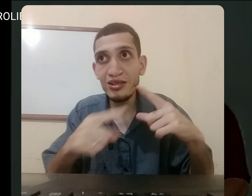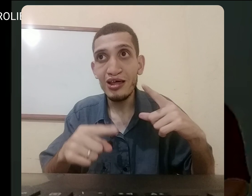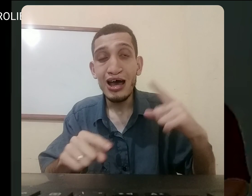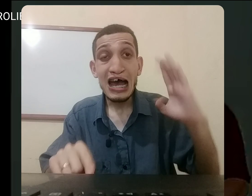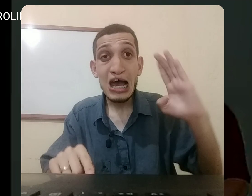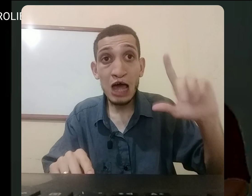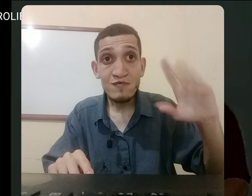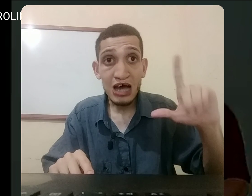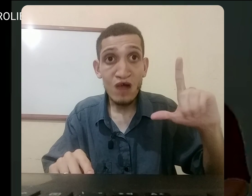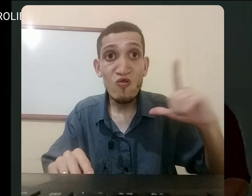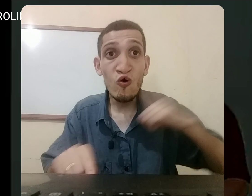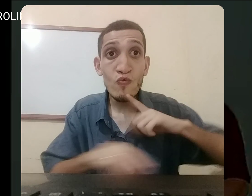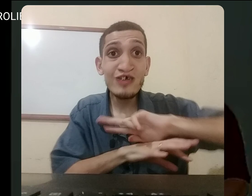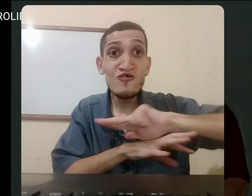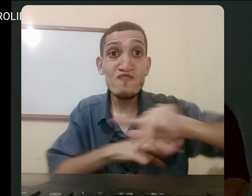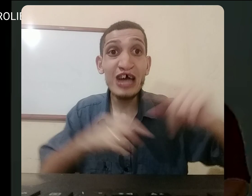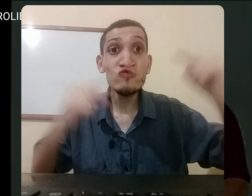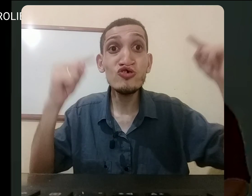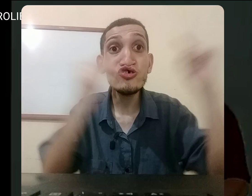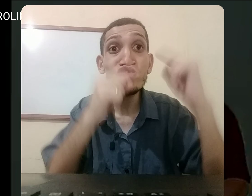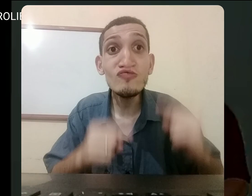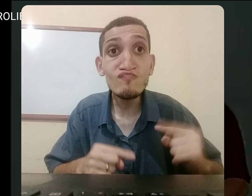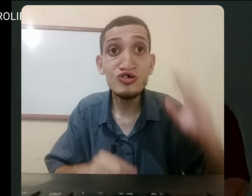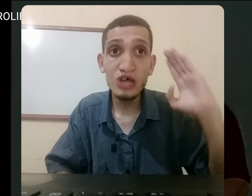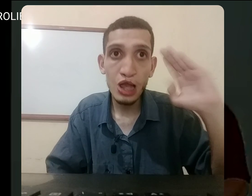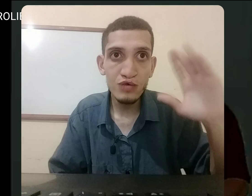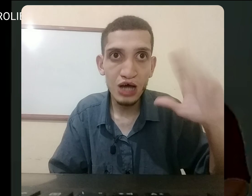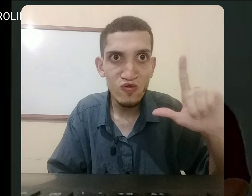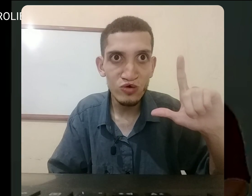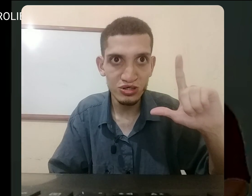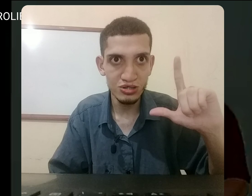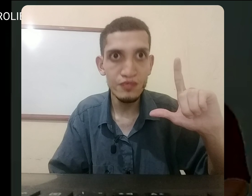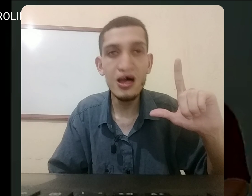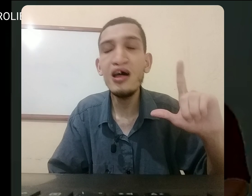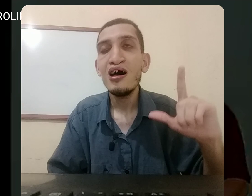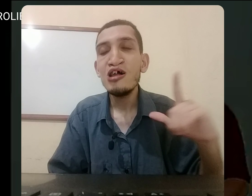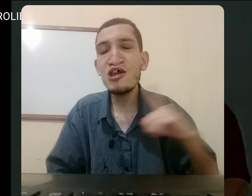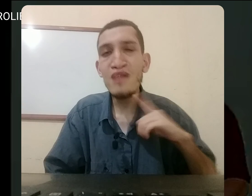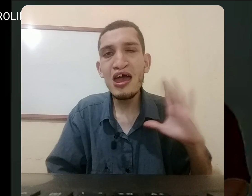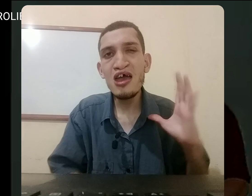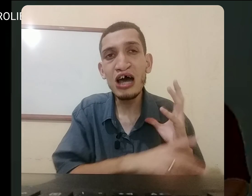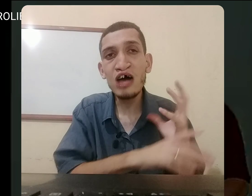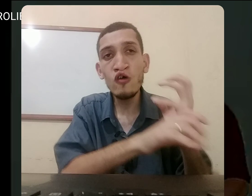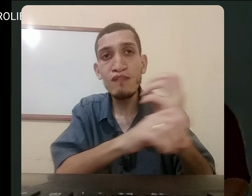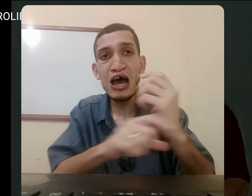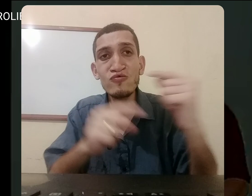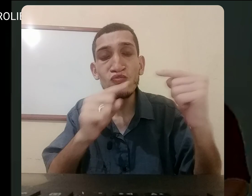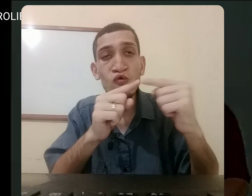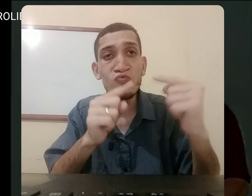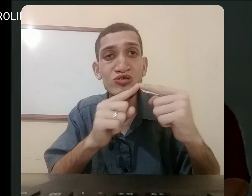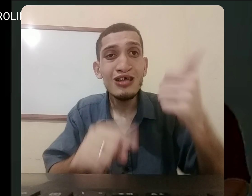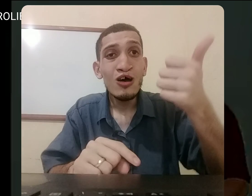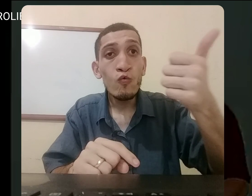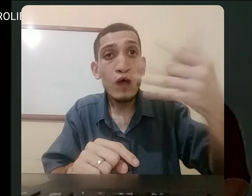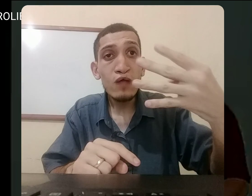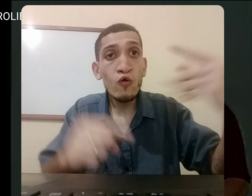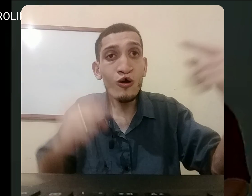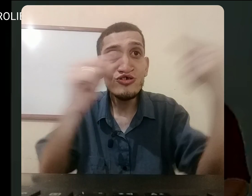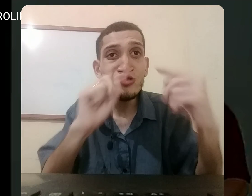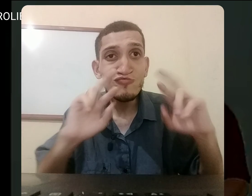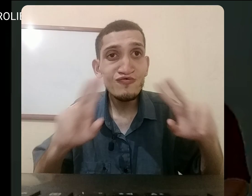porque classificador tem diversos tipos de classificadores, né? Você tem ele já somado em torno de